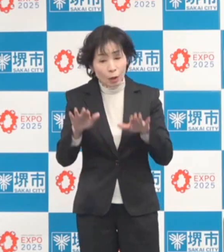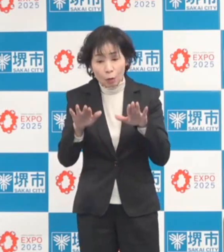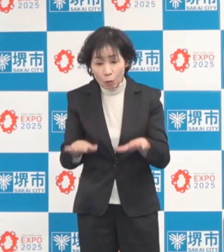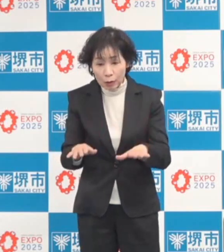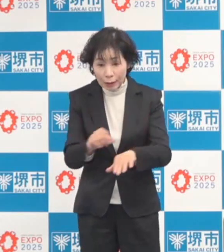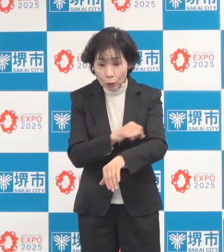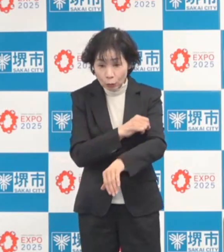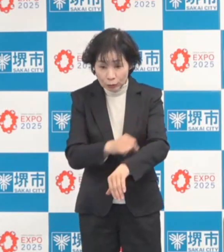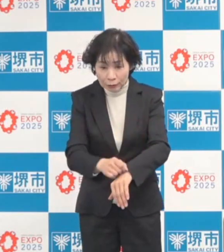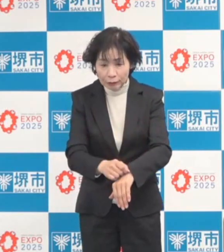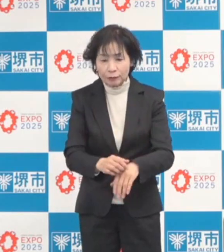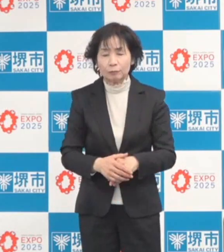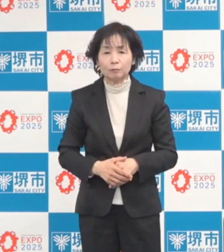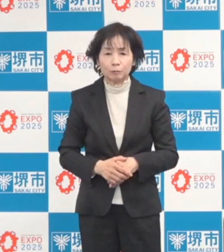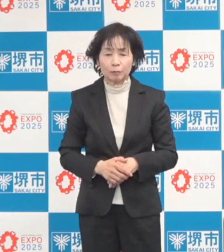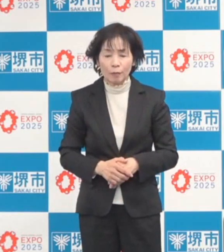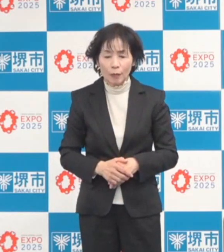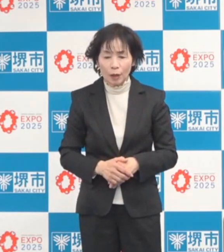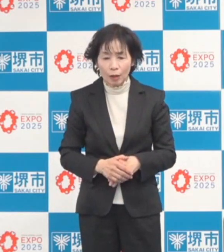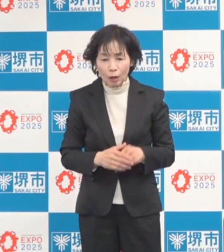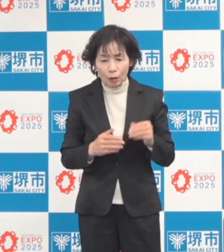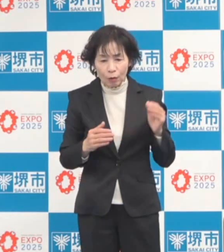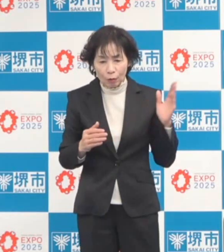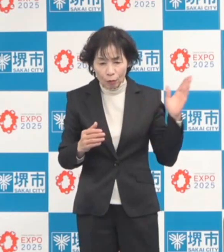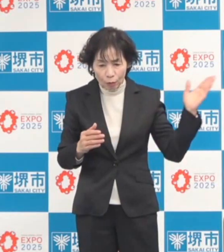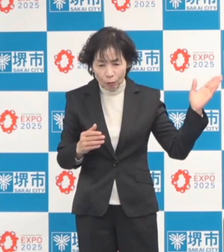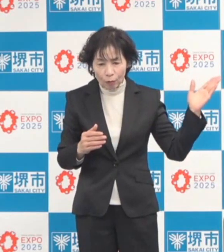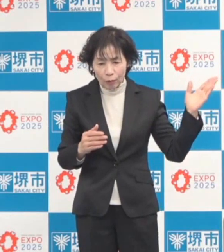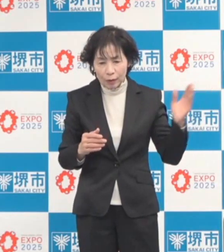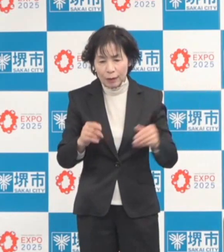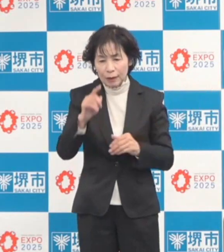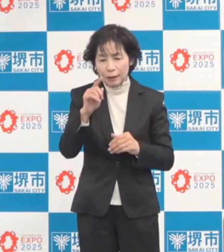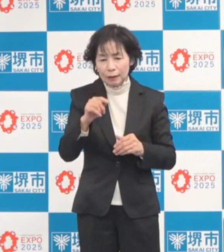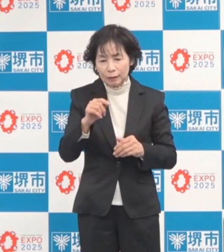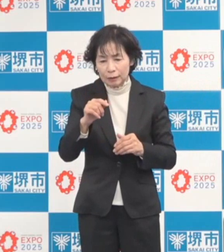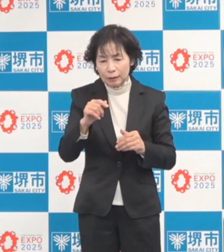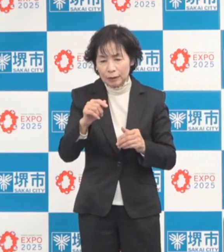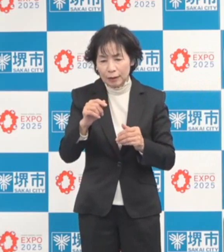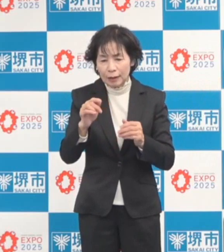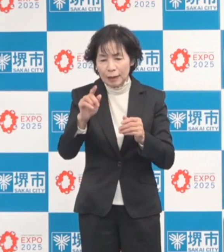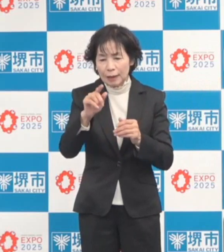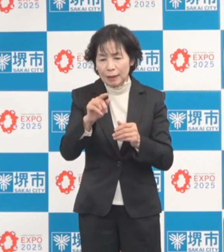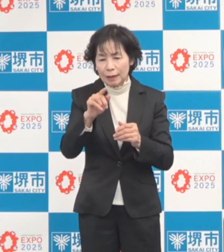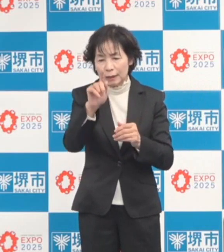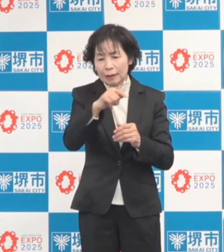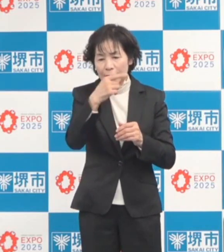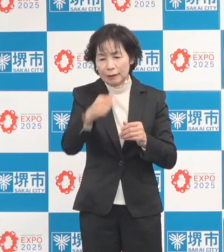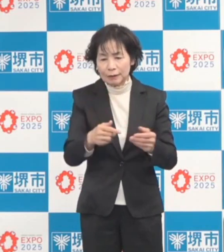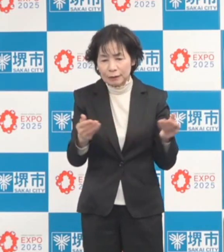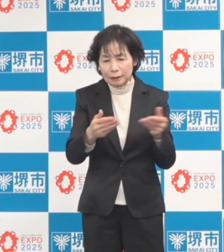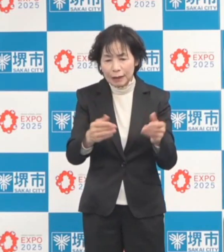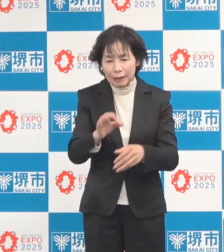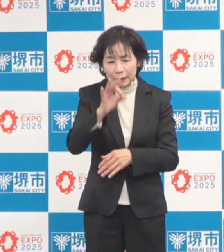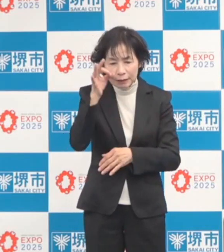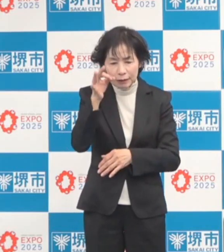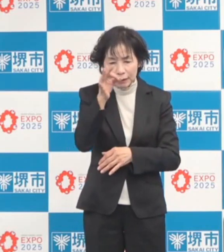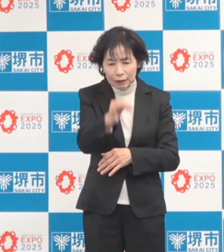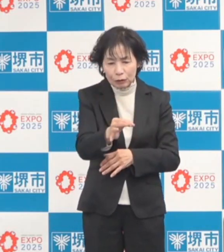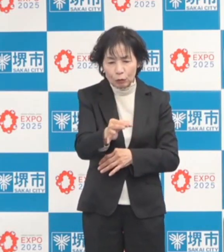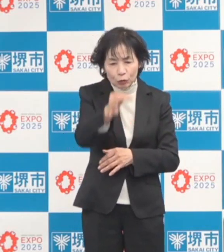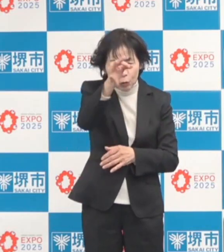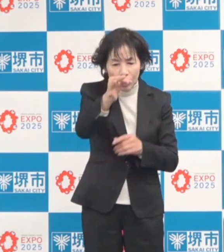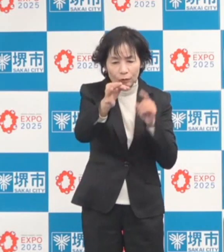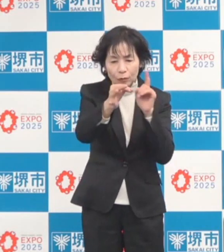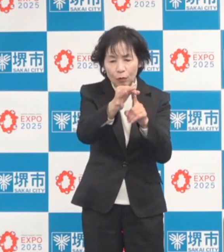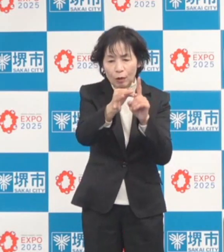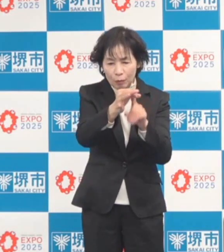特にこの人事委員会勧告等による人件費の増額分であったり社会保障関係費の増額分というところ